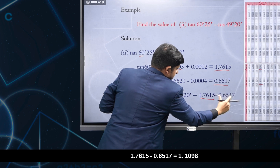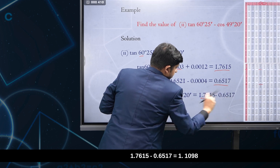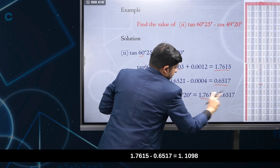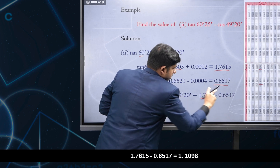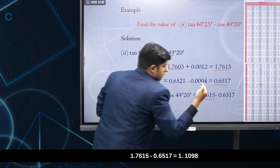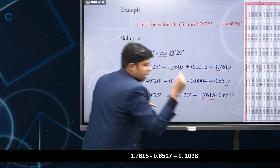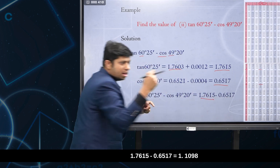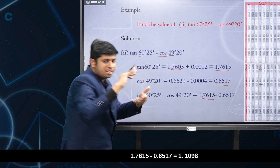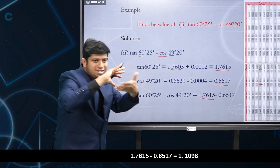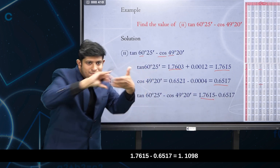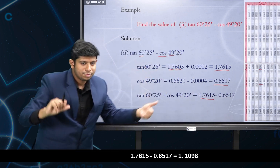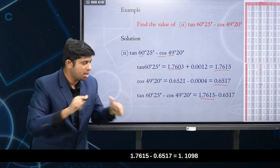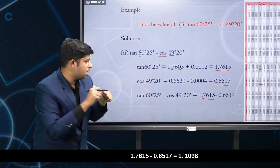1.7615 మైనస్